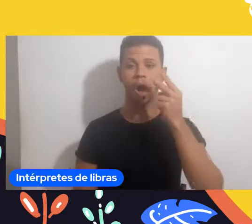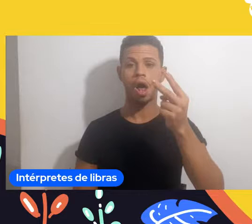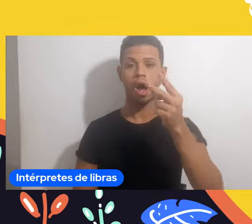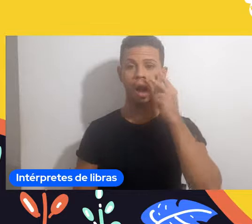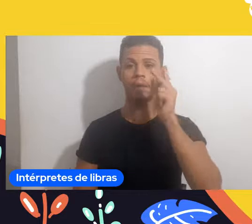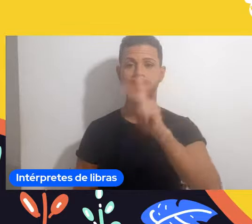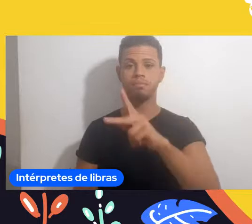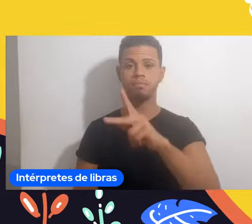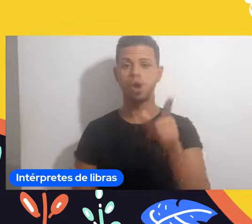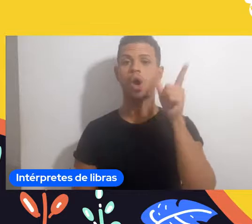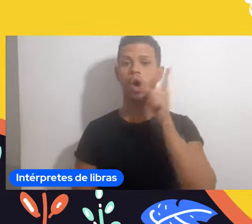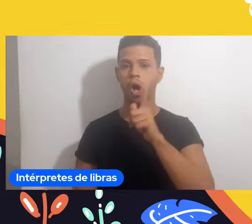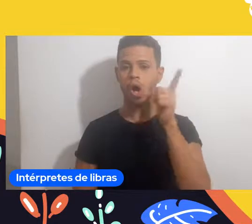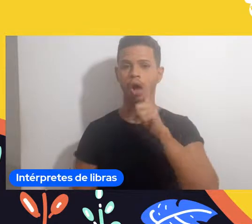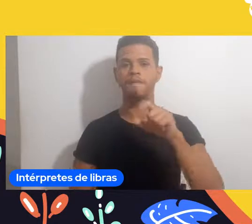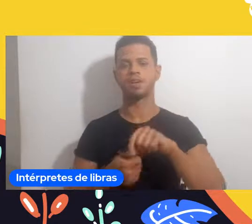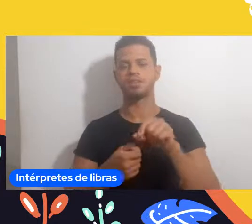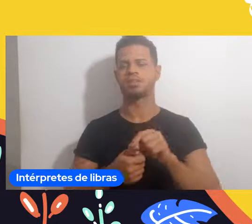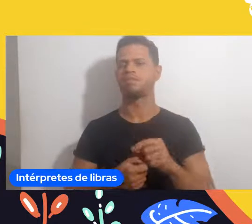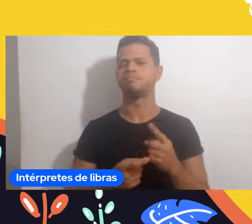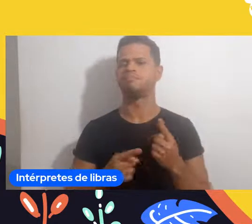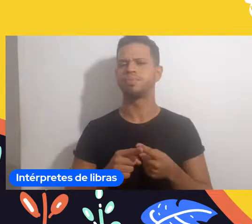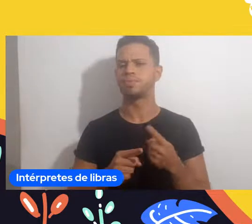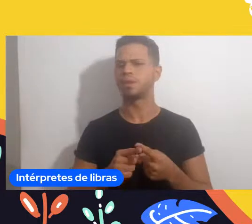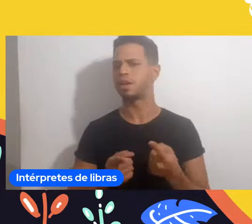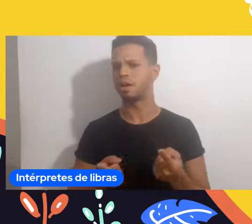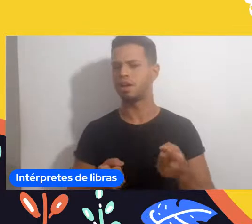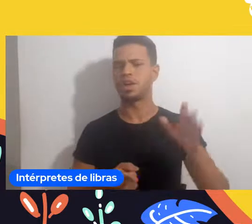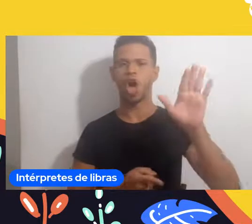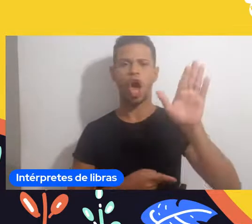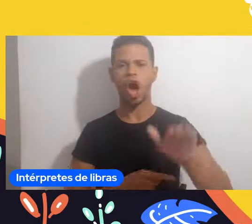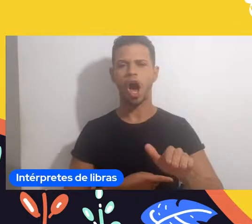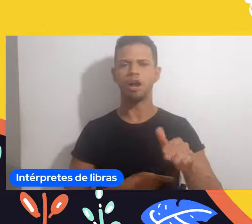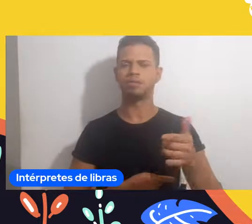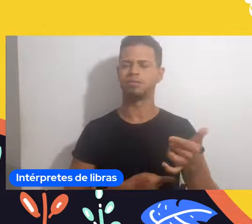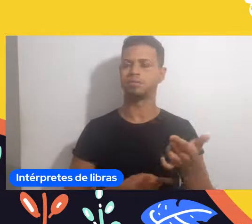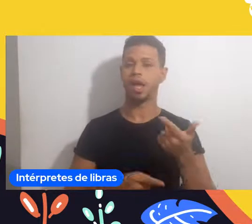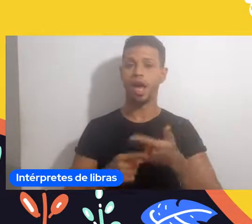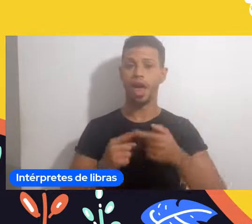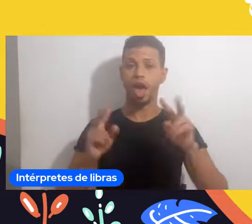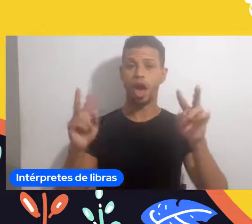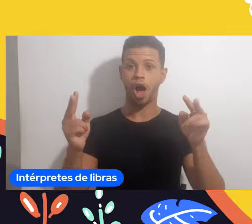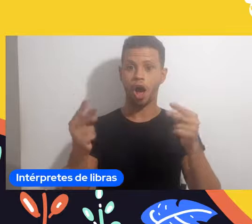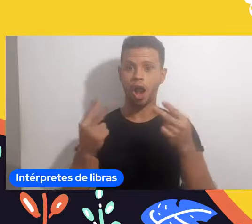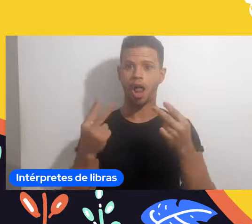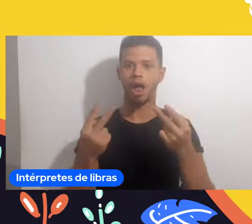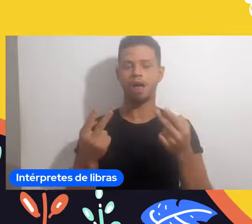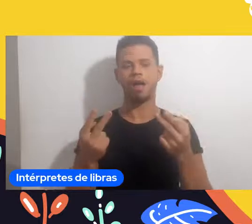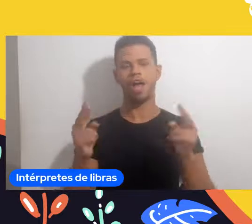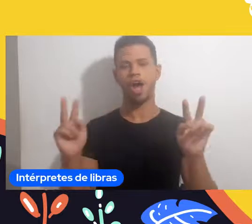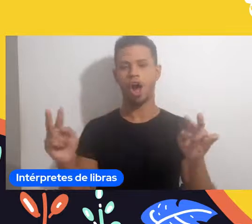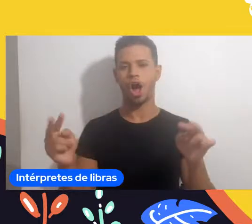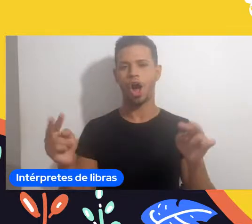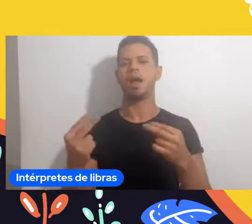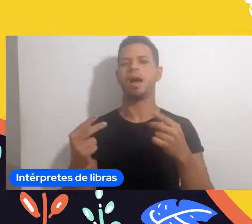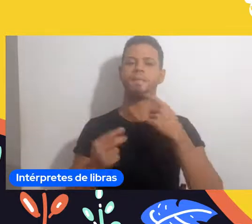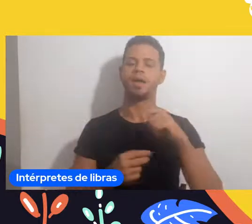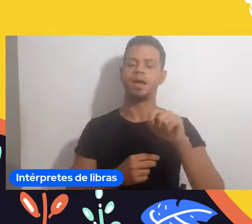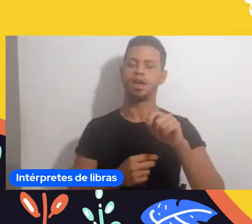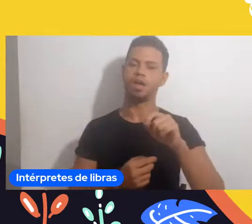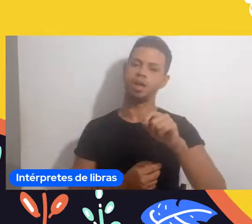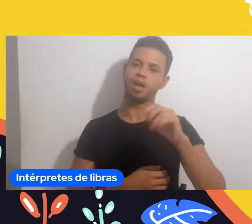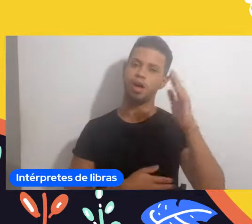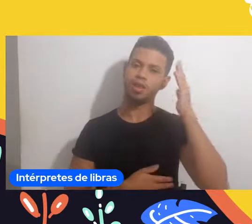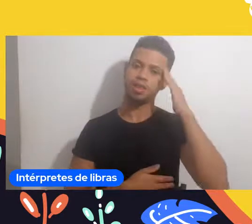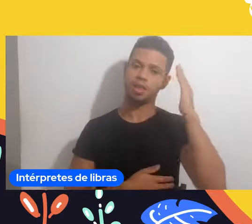consigo fazer... É esse convite do olhar, é o convite para que o adulto seja cúmplice